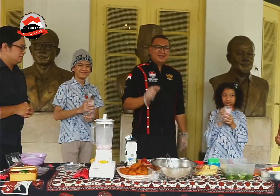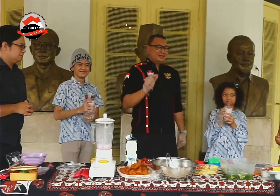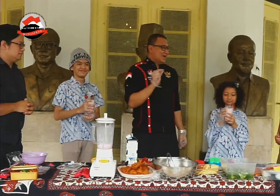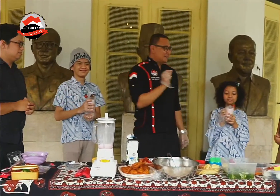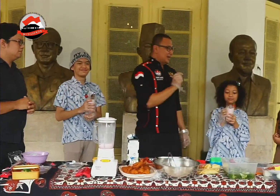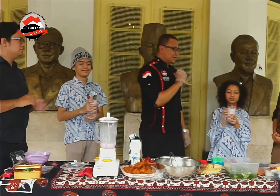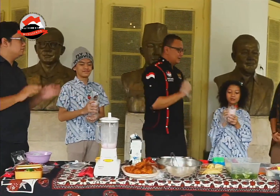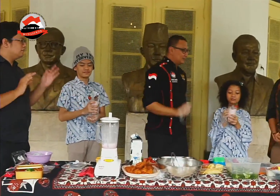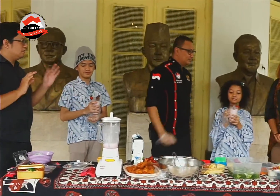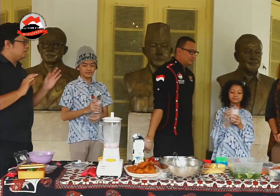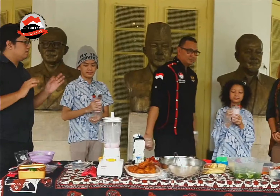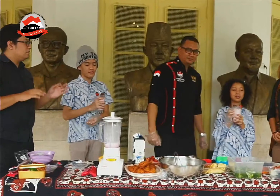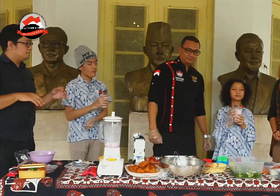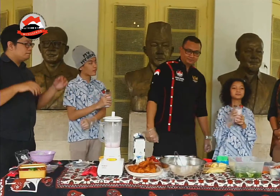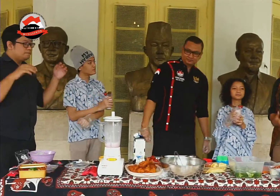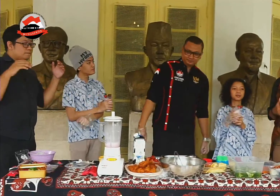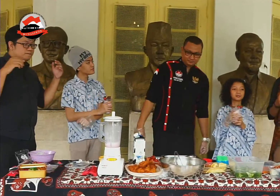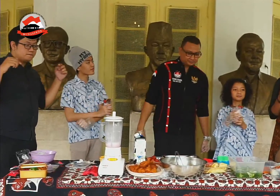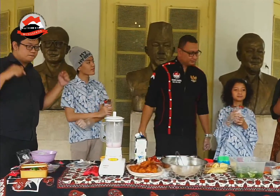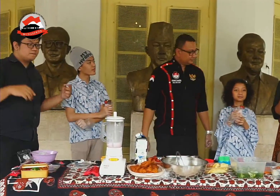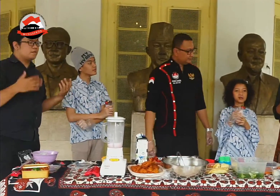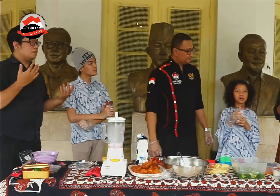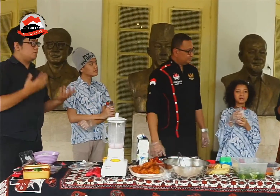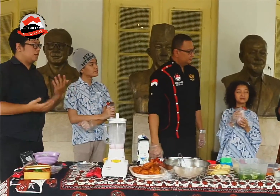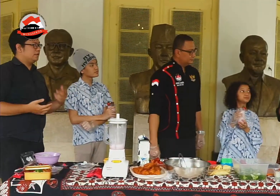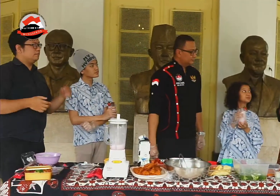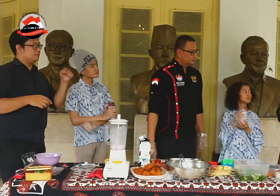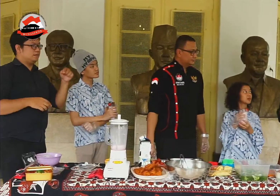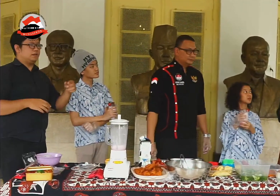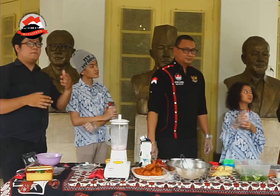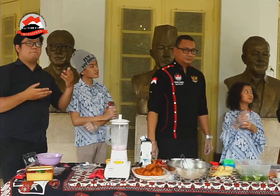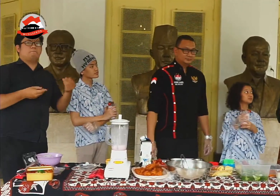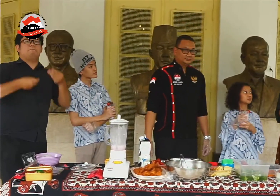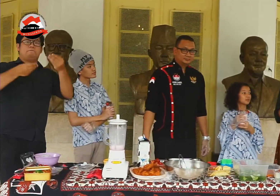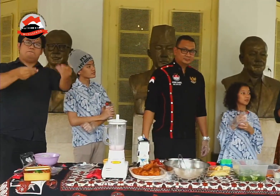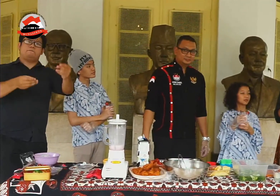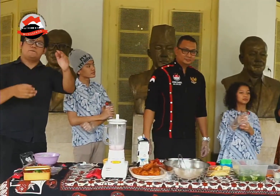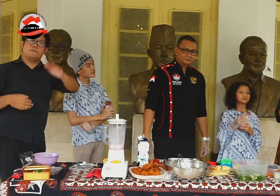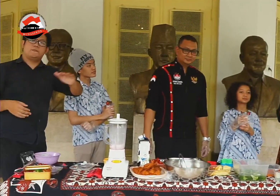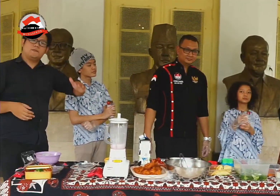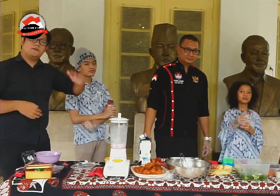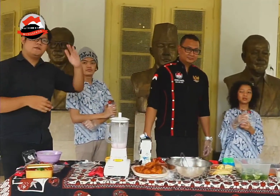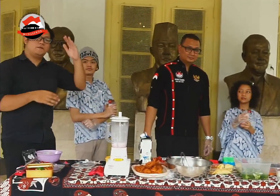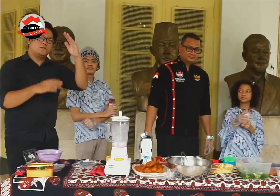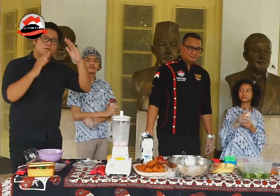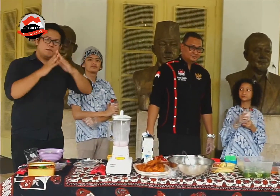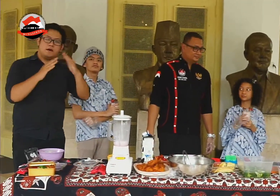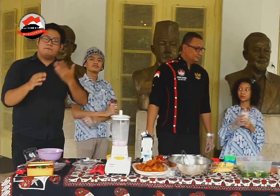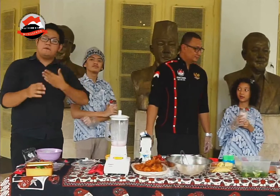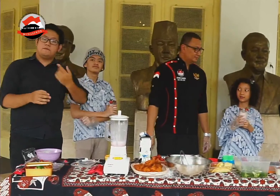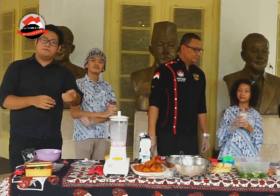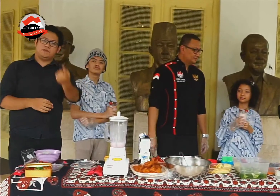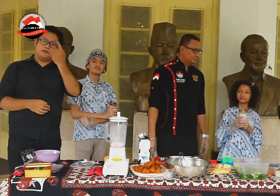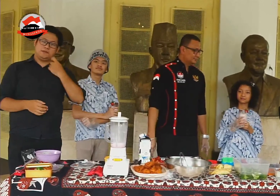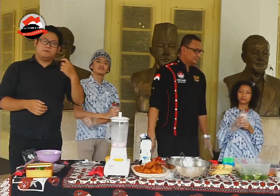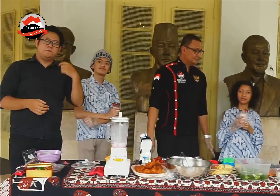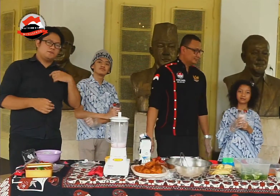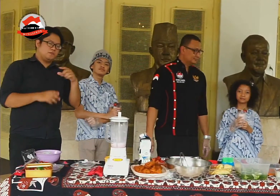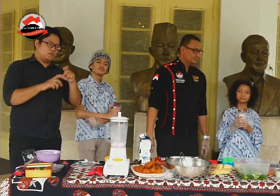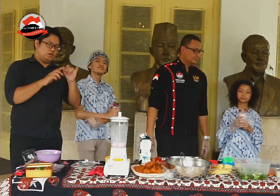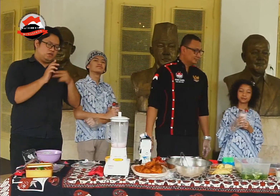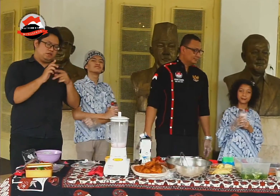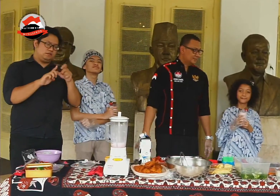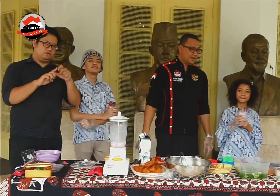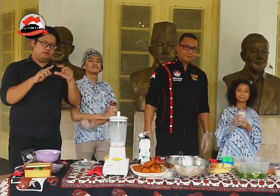Oke. Apalagi? Okay. Nah, mungkin kita akan kasih buat adik-adik di rumah yang mau bertanya nih. Kak Dinda sudah tungguin nih,